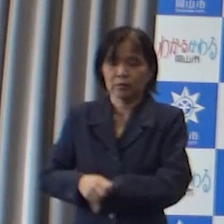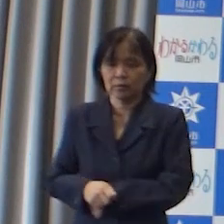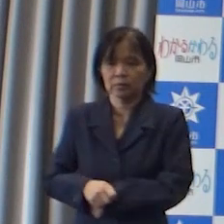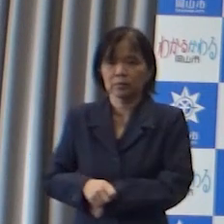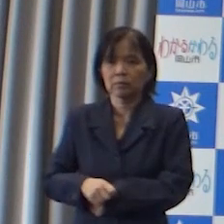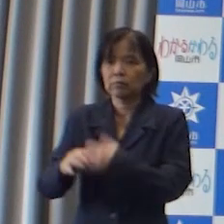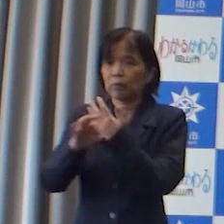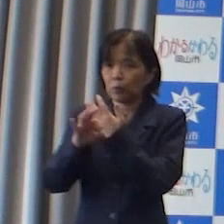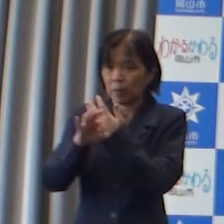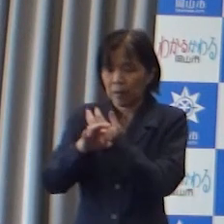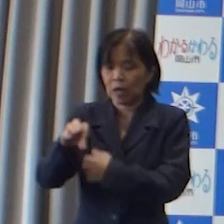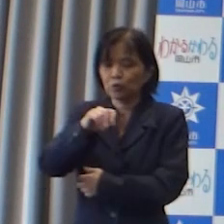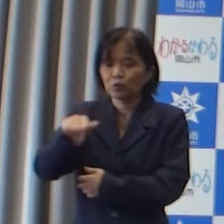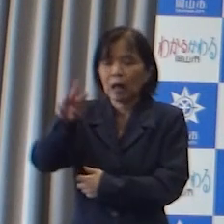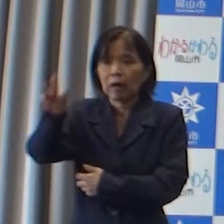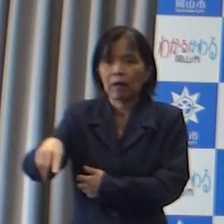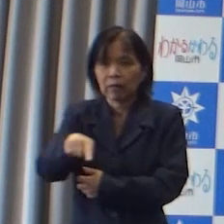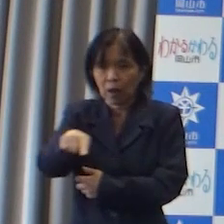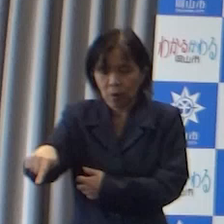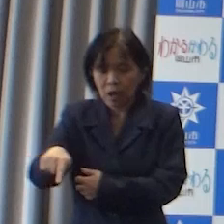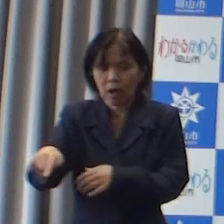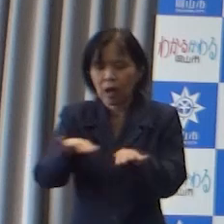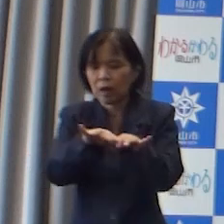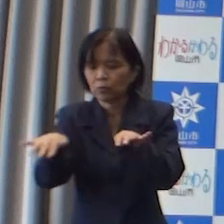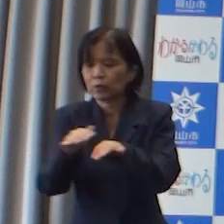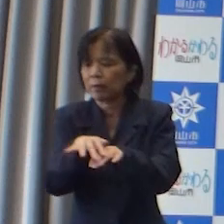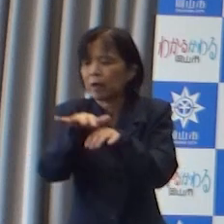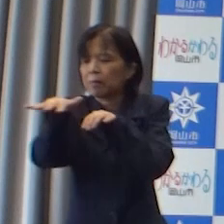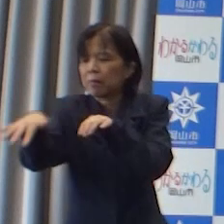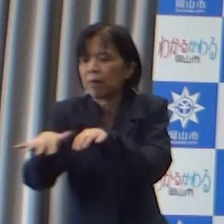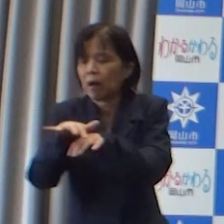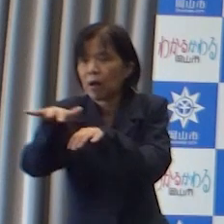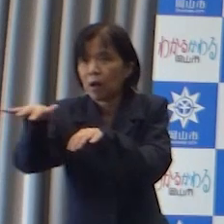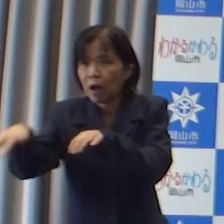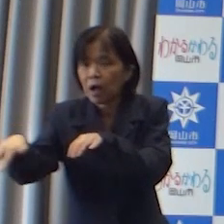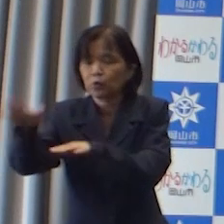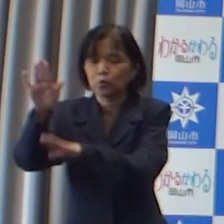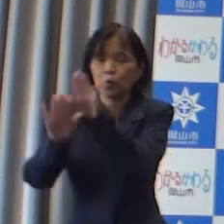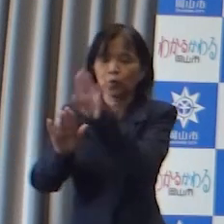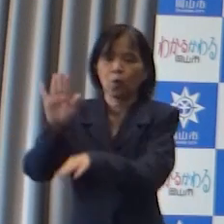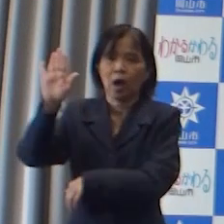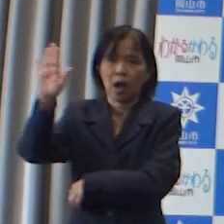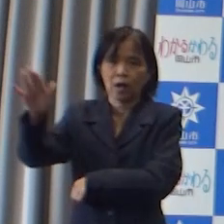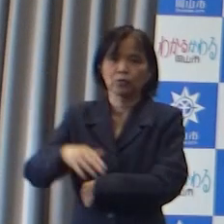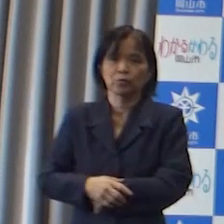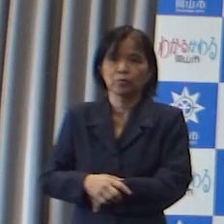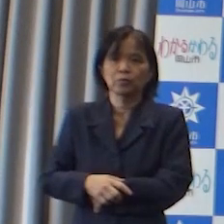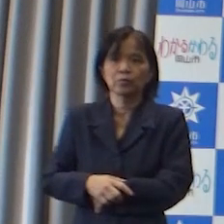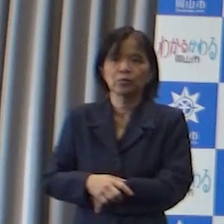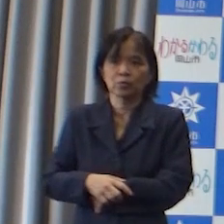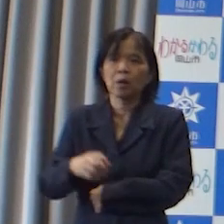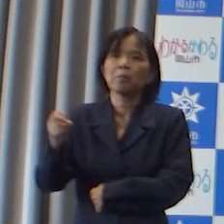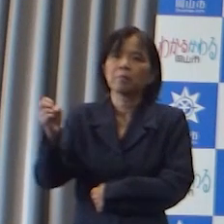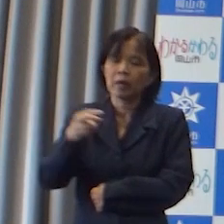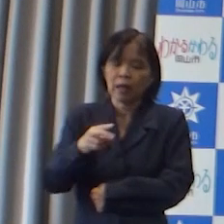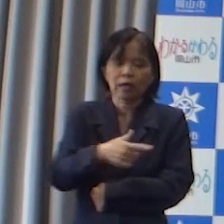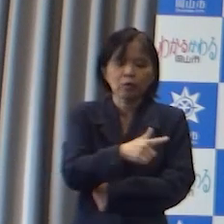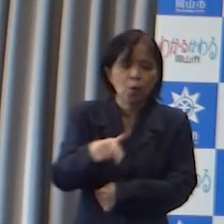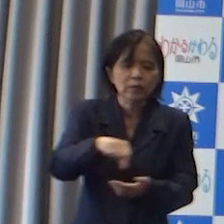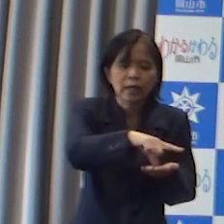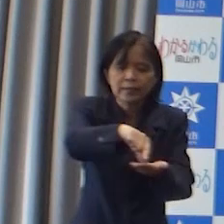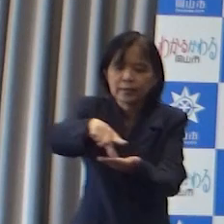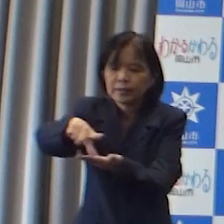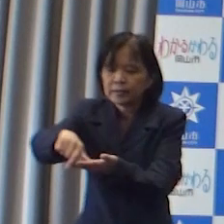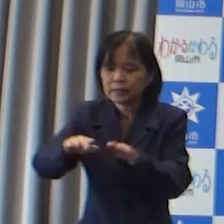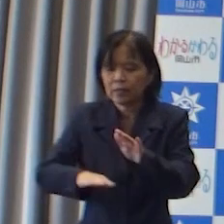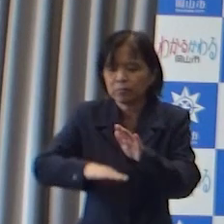によるものであり、もう一つはですね、やはり各所で起こった内水の氾濫